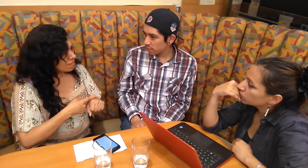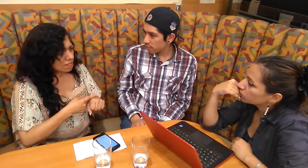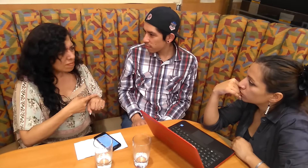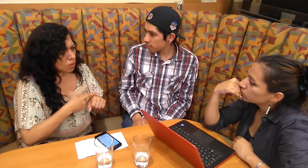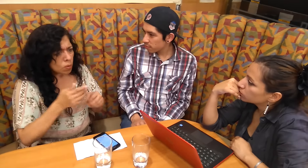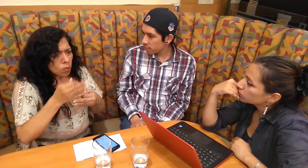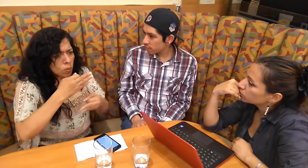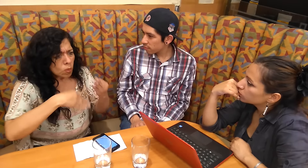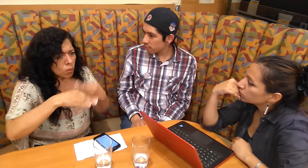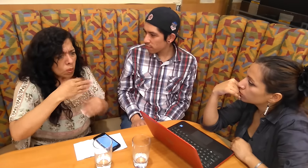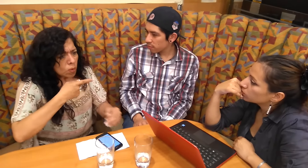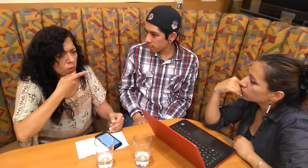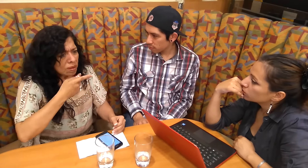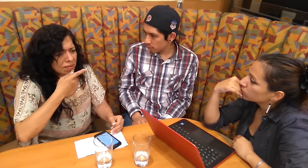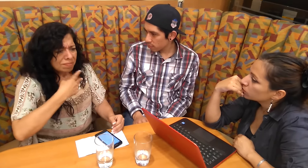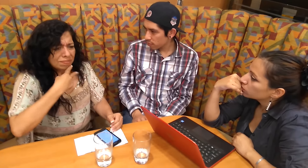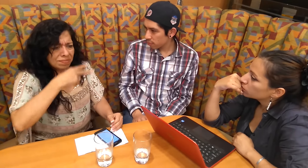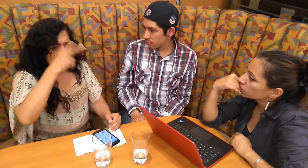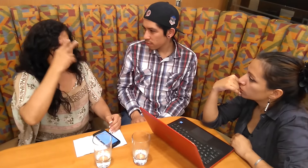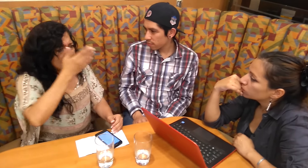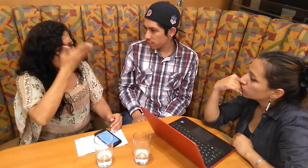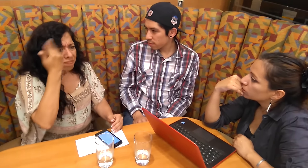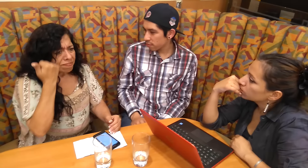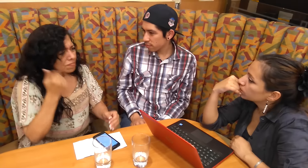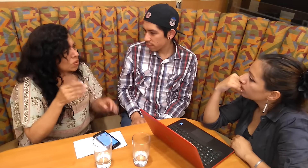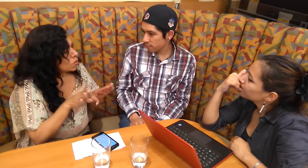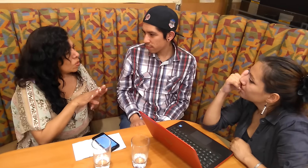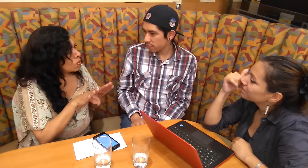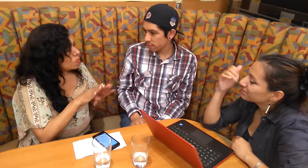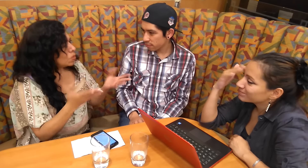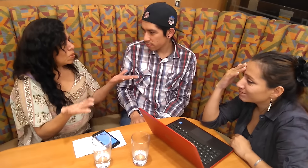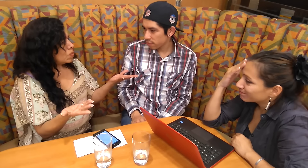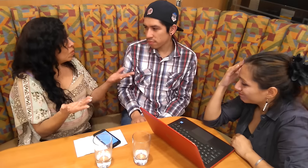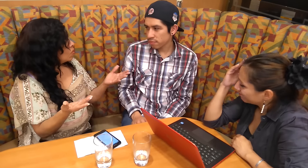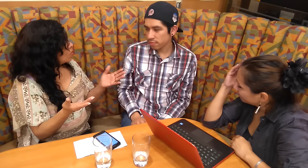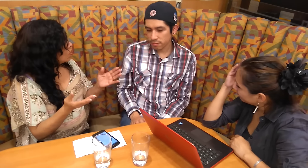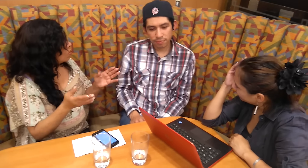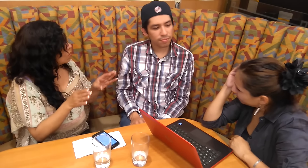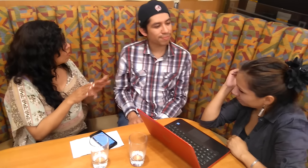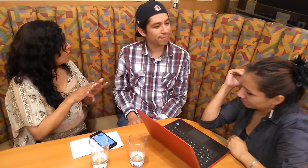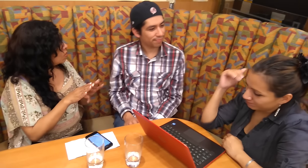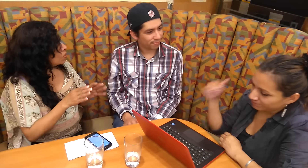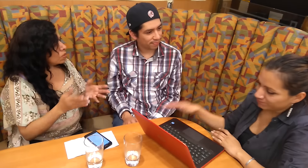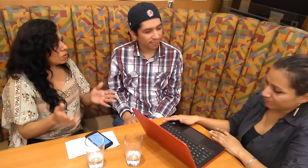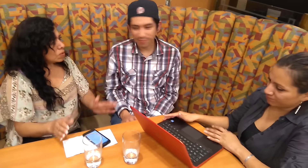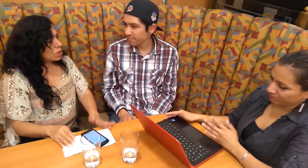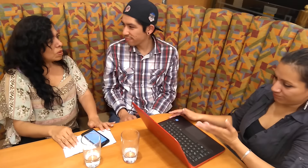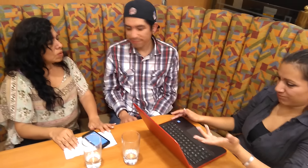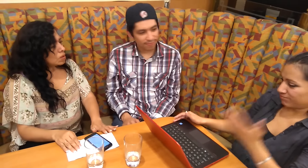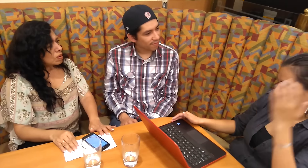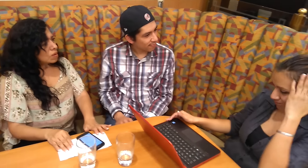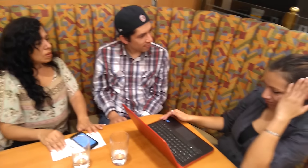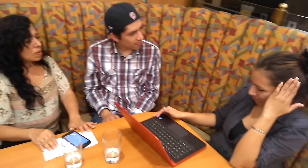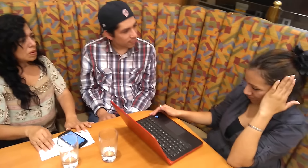refiere? Dice que nosotros estamos enfermos. O sea, las personas oyentes no saben nada en relación a